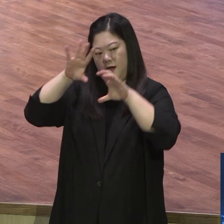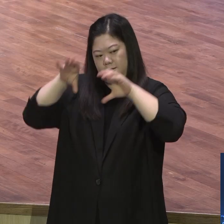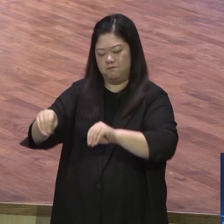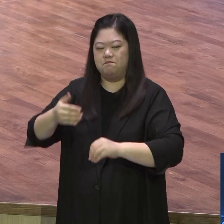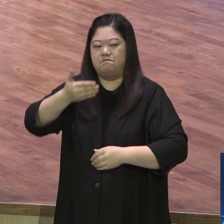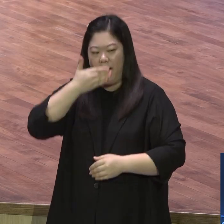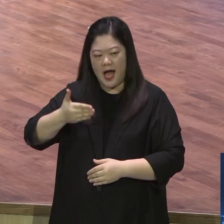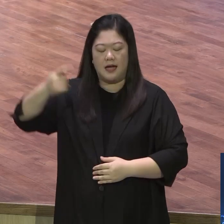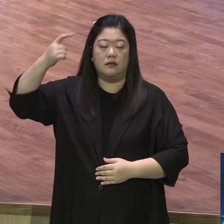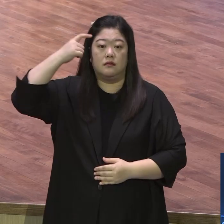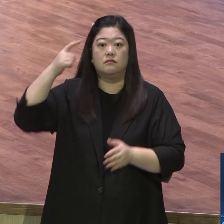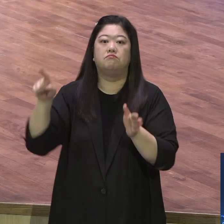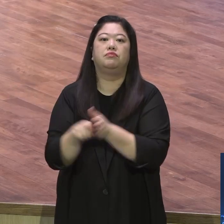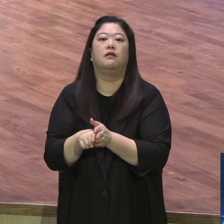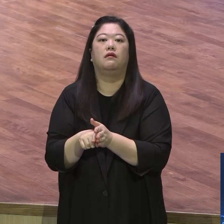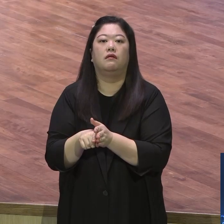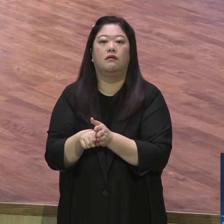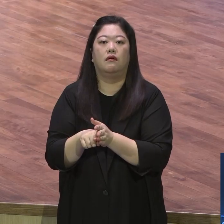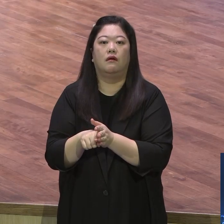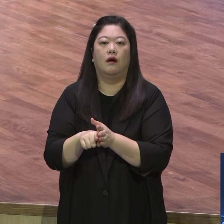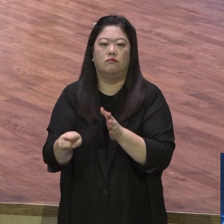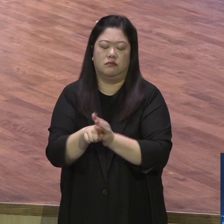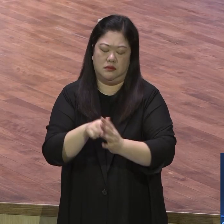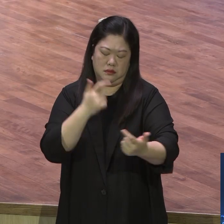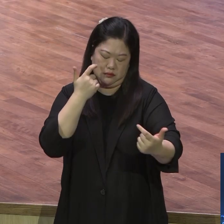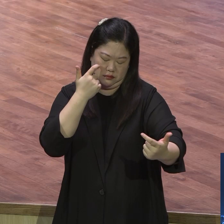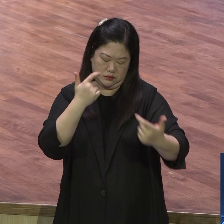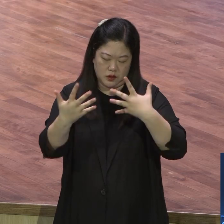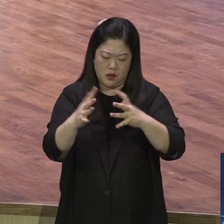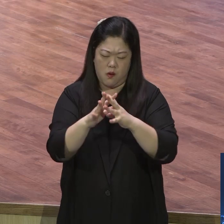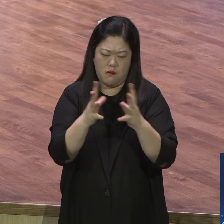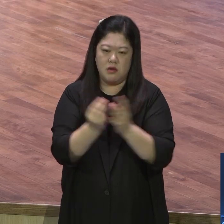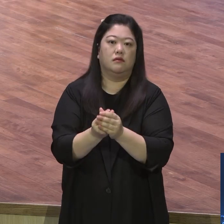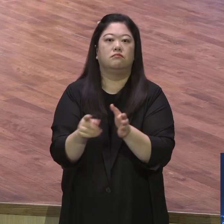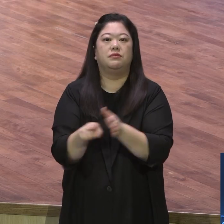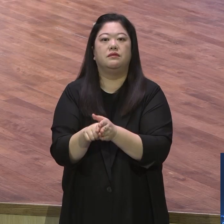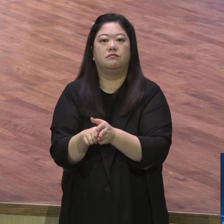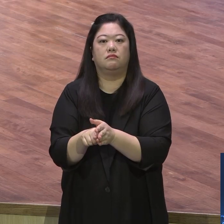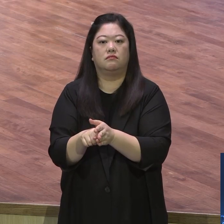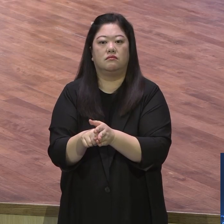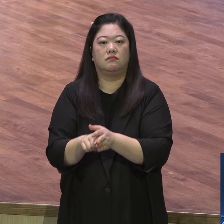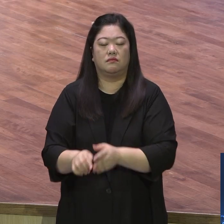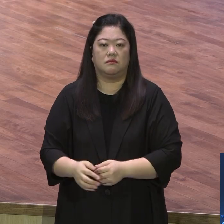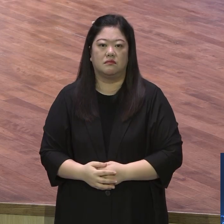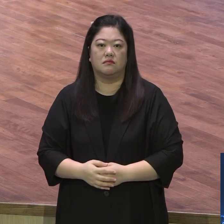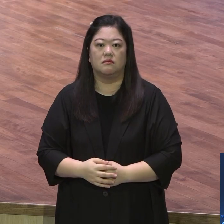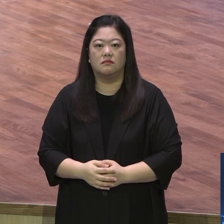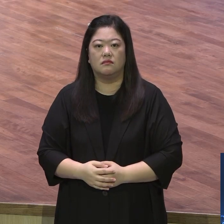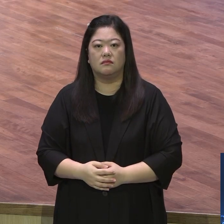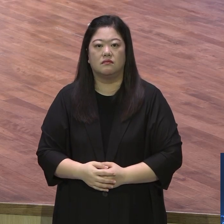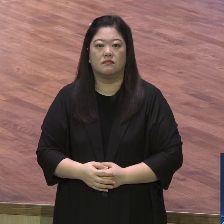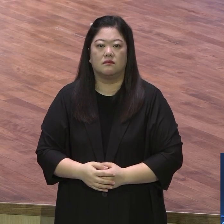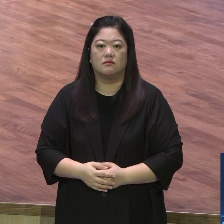라고 하는 절대 믿음이 있었어요 절대 믿음 믿음이라고 같은 믿음 아닙니다